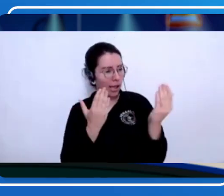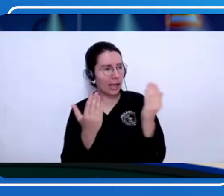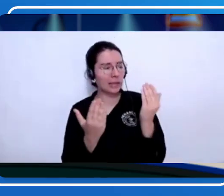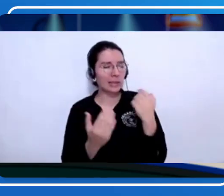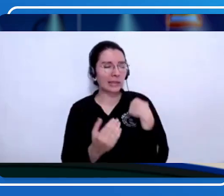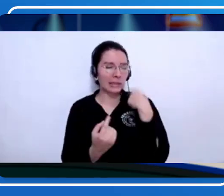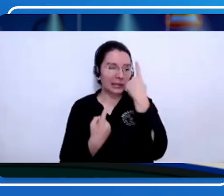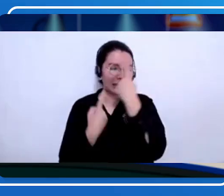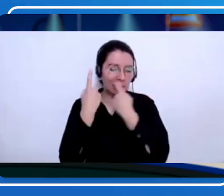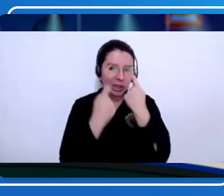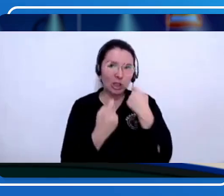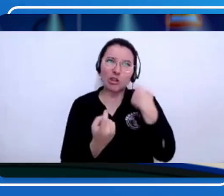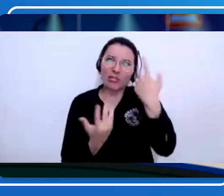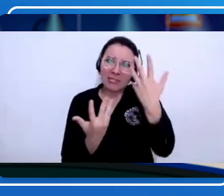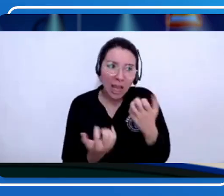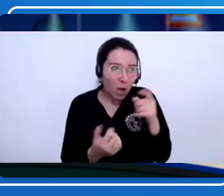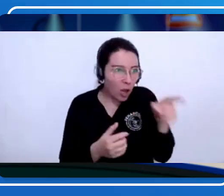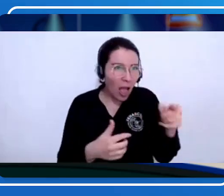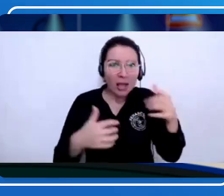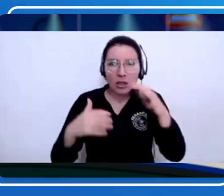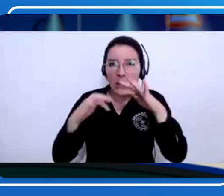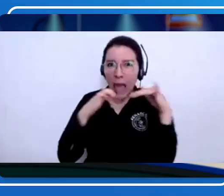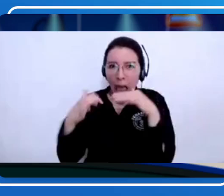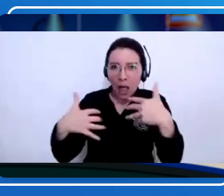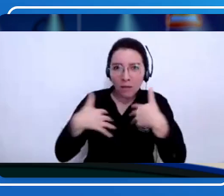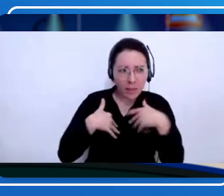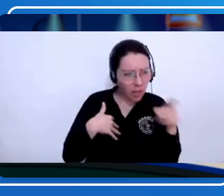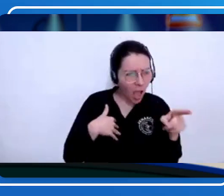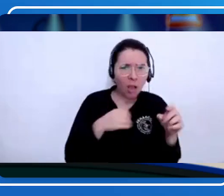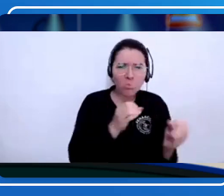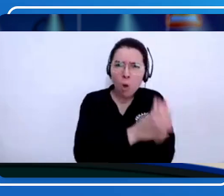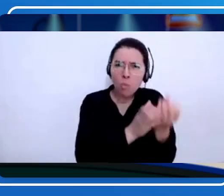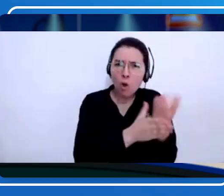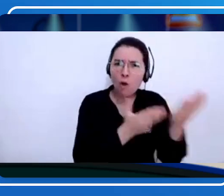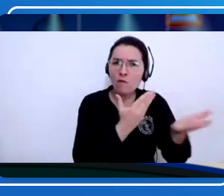Esto mismo. Ahora, viene un nuevo gobierno,